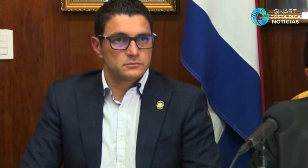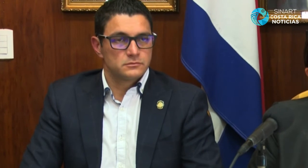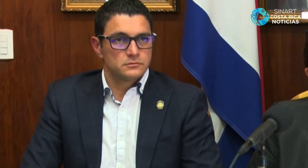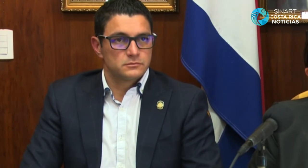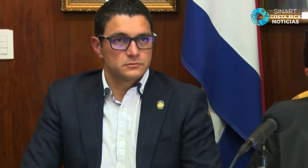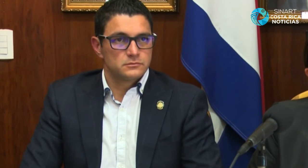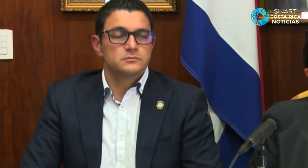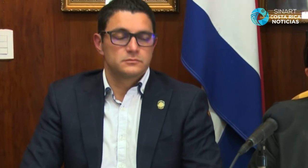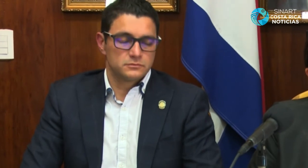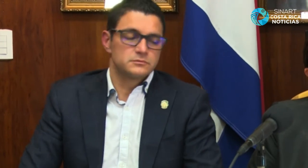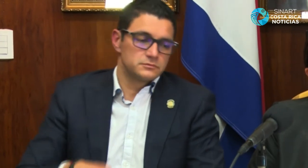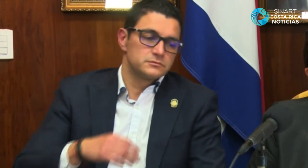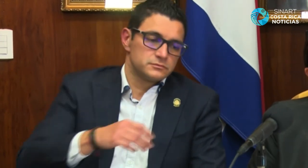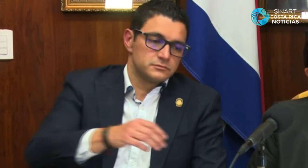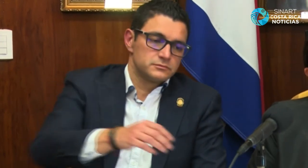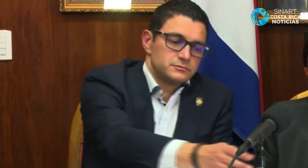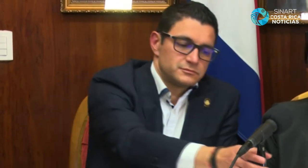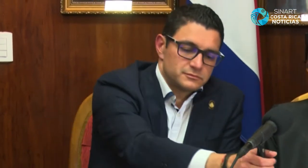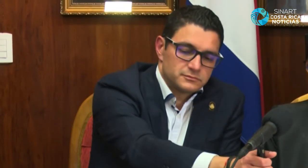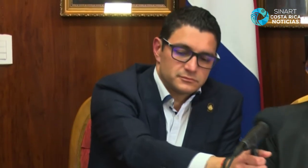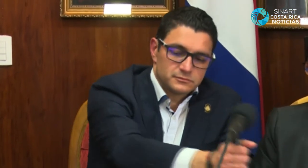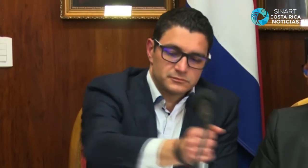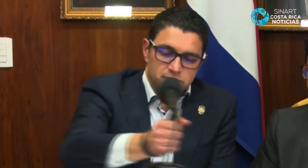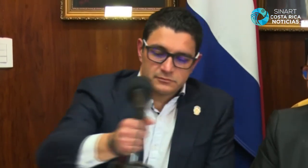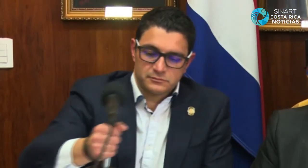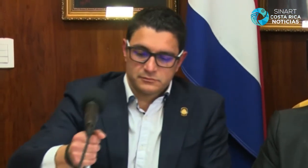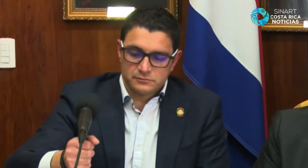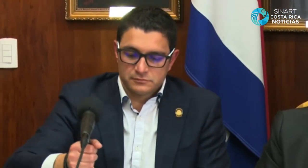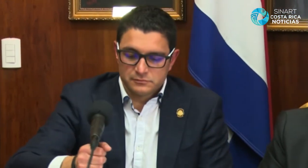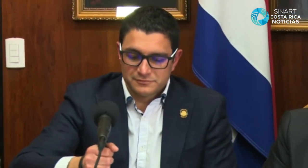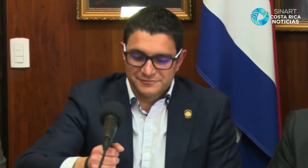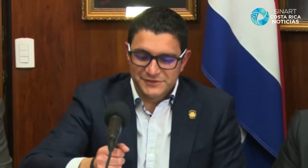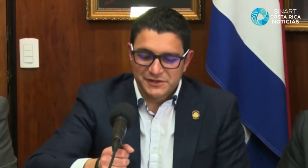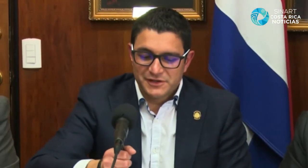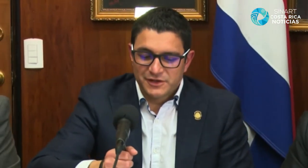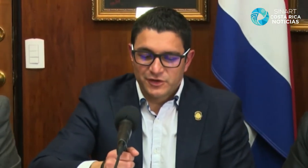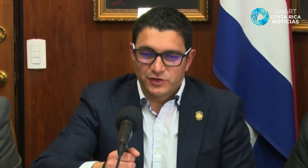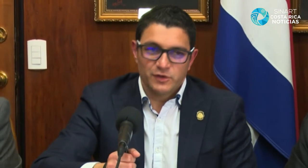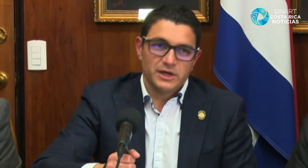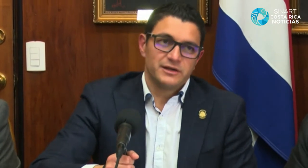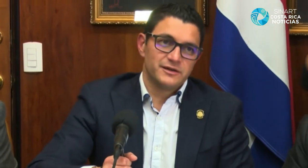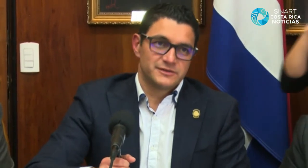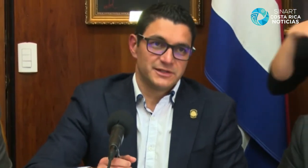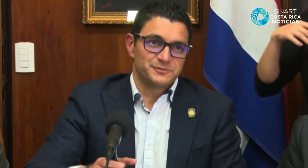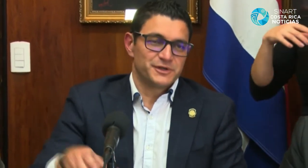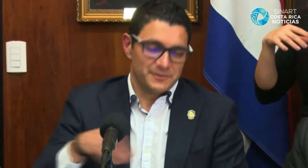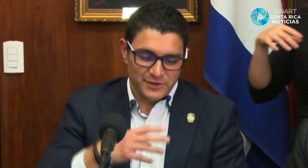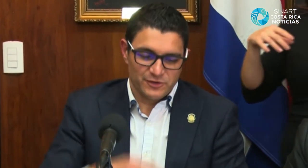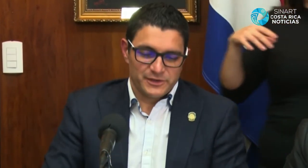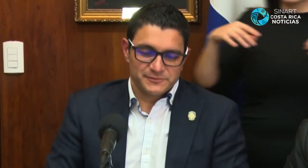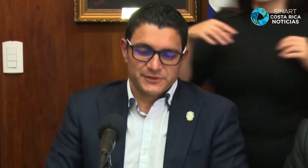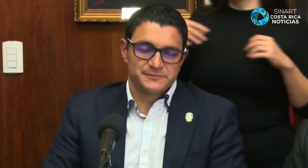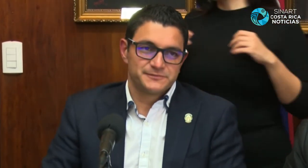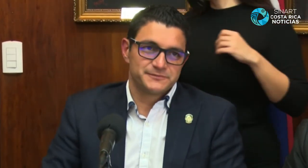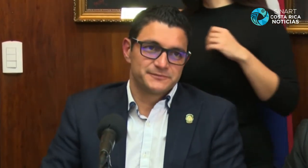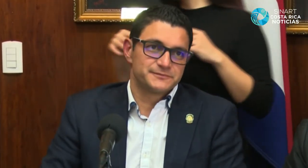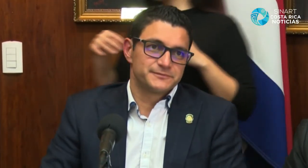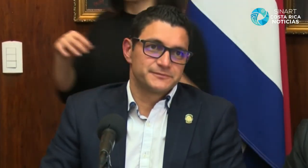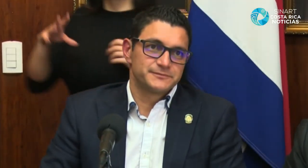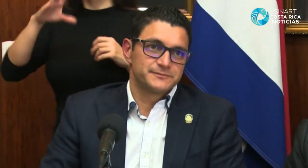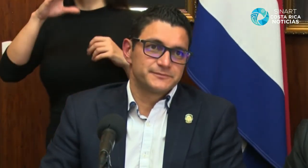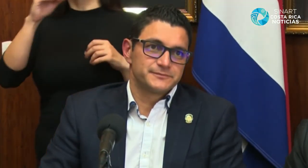centros educativos, o sea, como a cuántos casos tenemos que llegar? No, igual, sí, ok, perdón. Y el